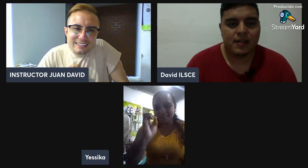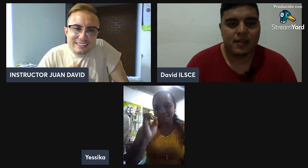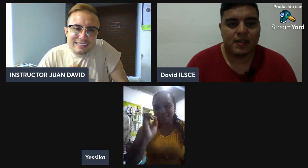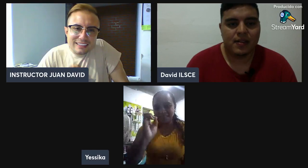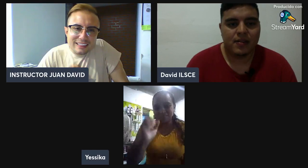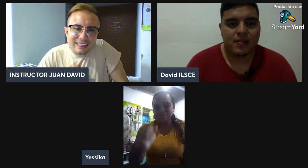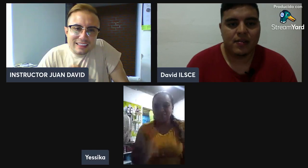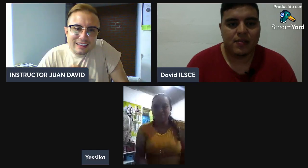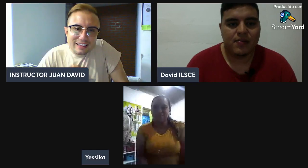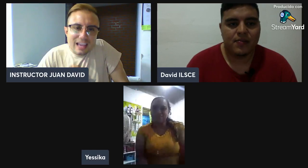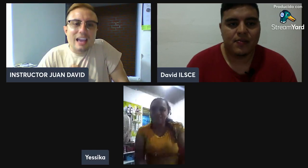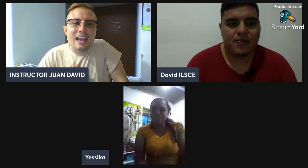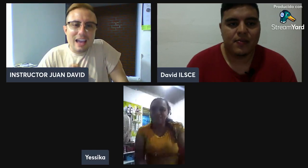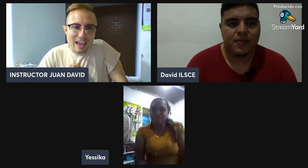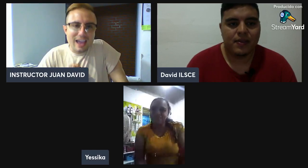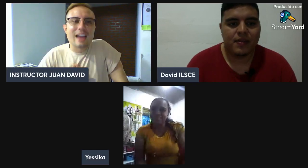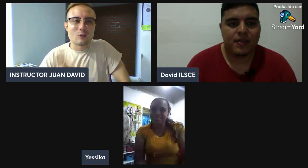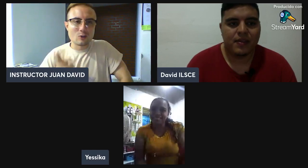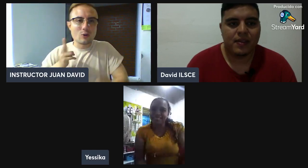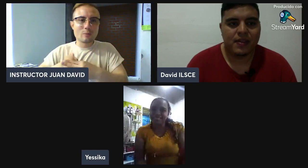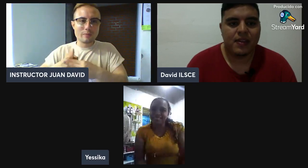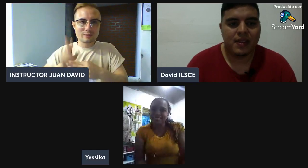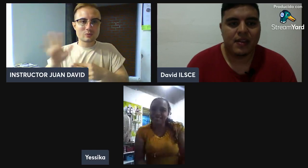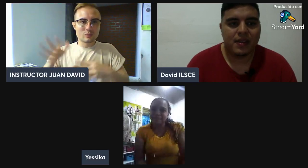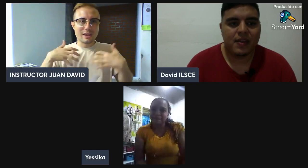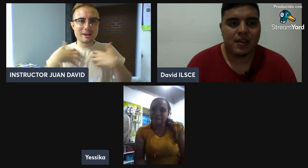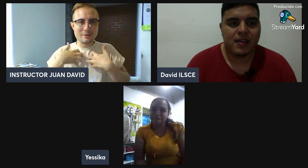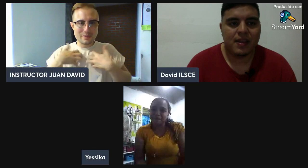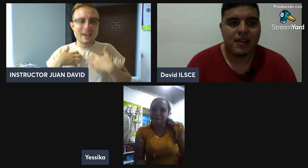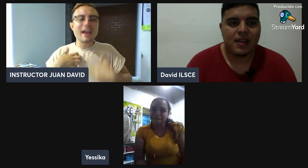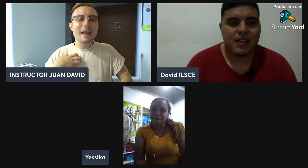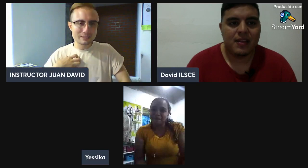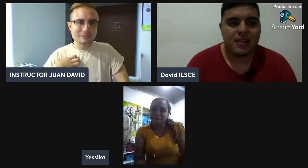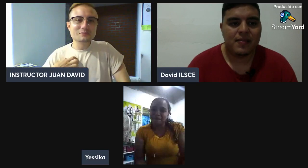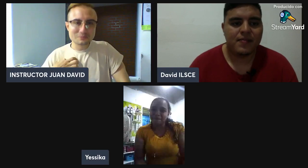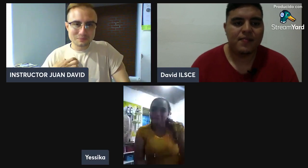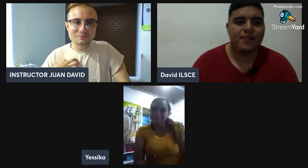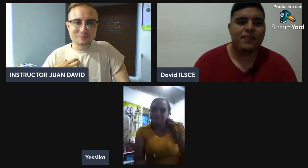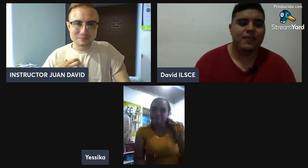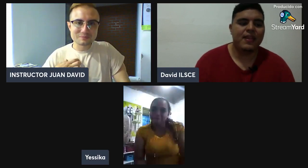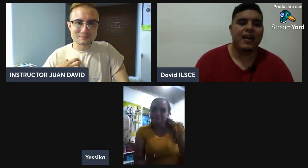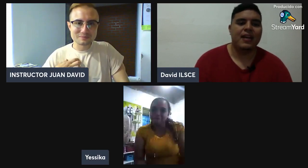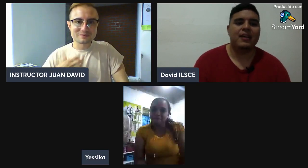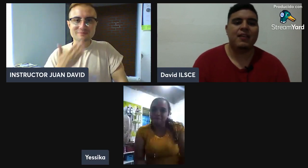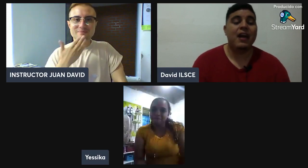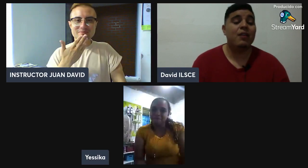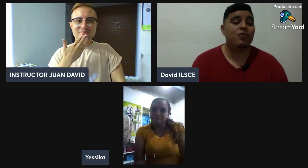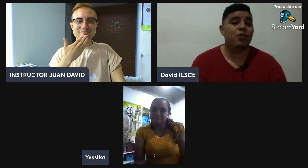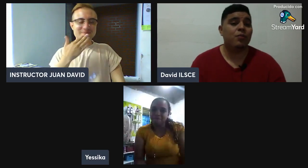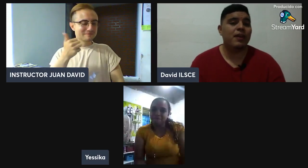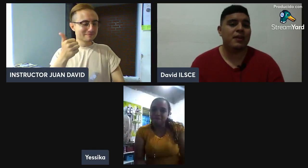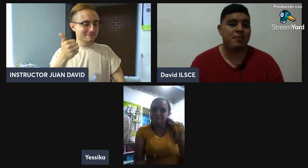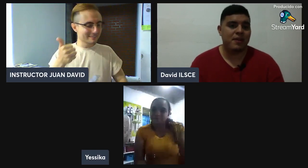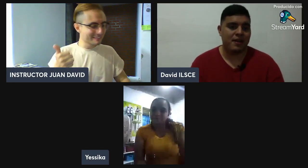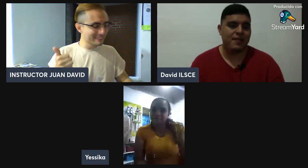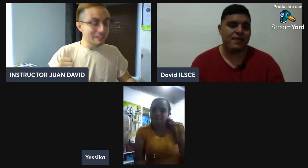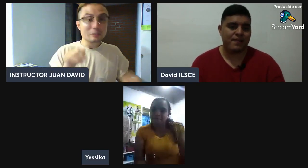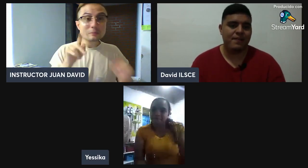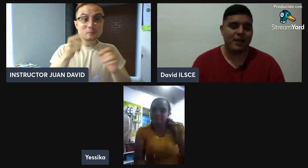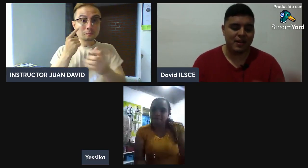Mira, Jessica, un momento. Primero, es importante. Ya, es un nombre de animal. Vale,